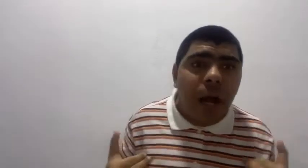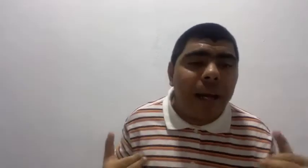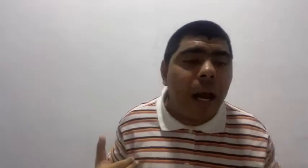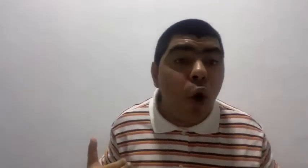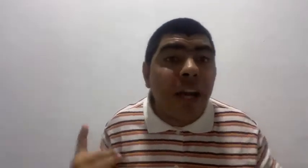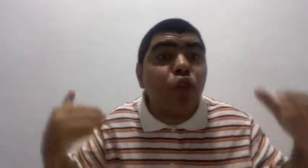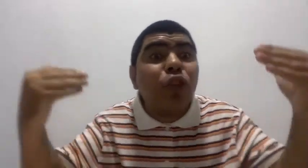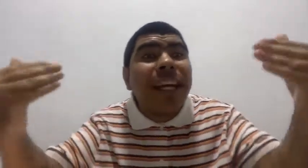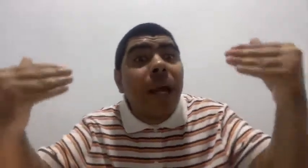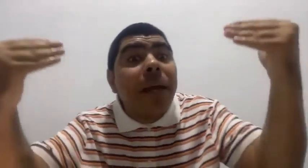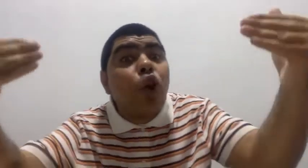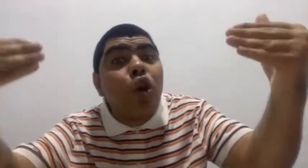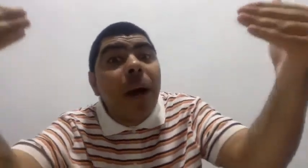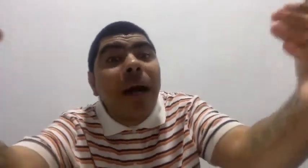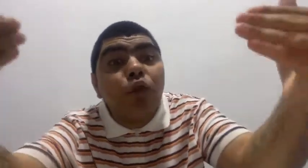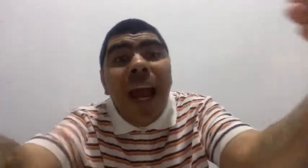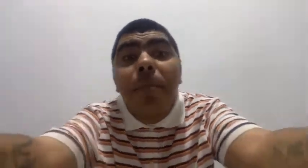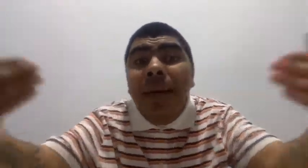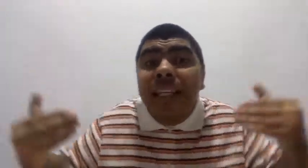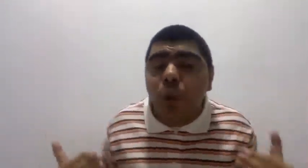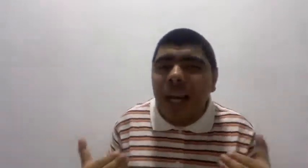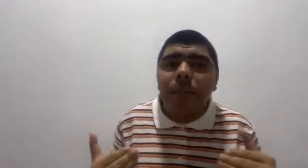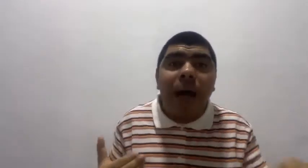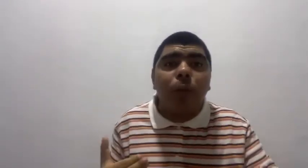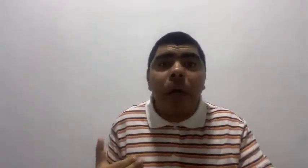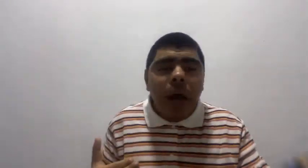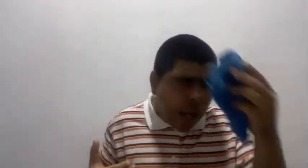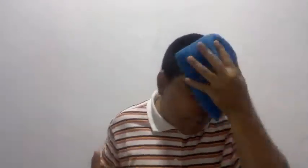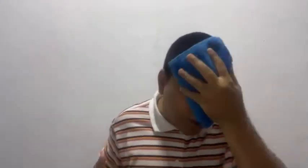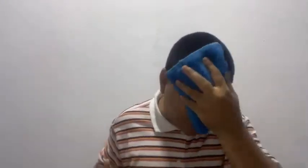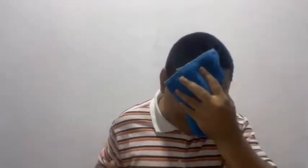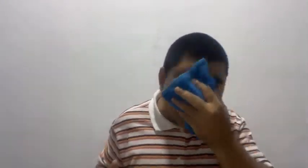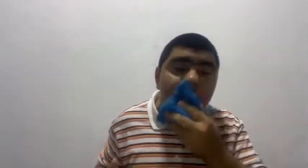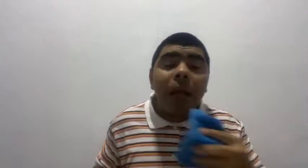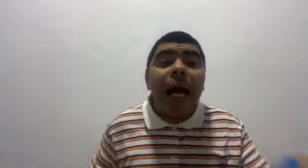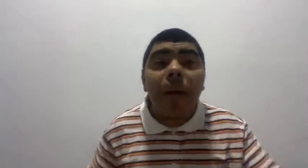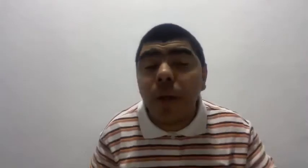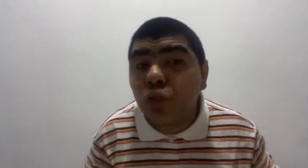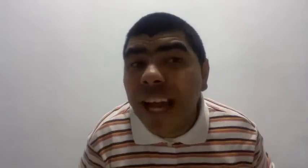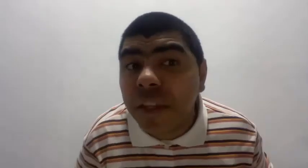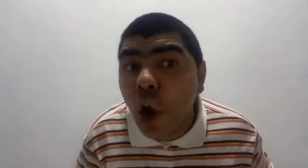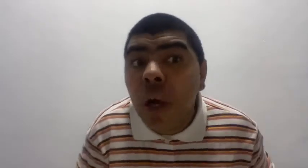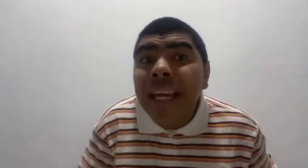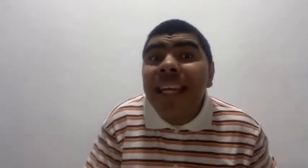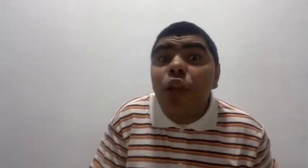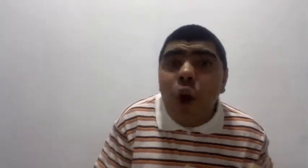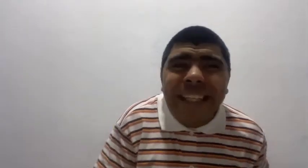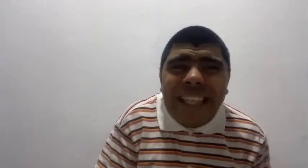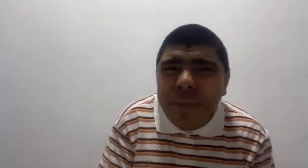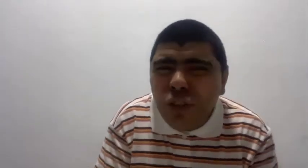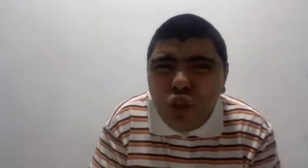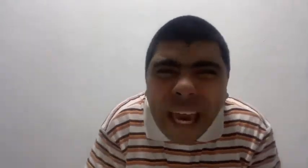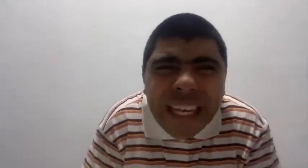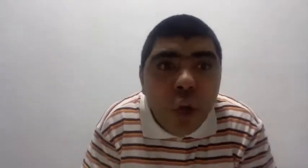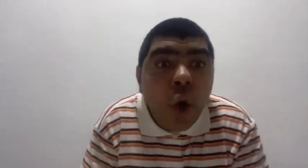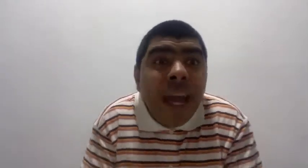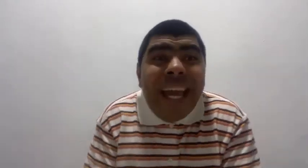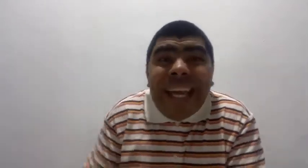habla la boca. Eso tiene que ver con la madurez espiritual, hermano. Alabado sea Dios. Y Dios está bien serio en